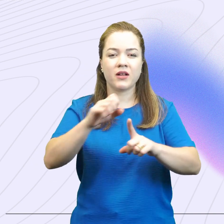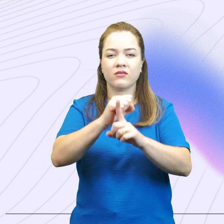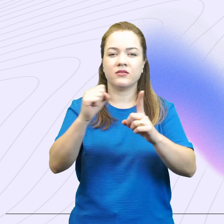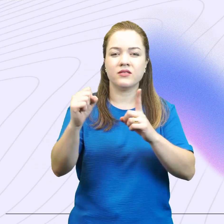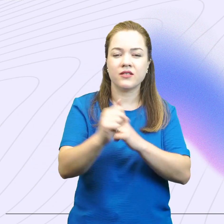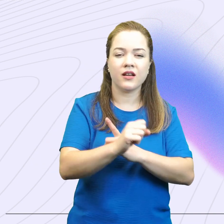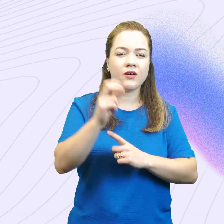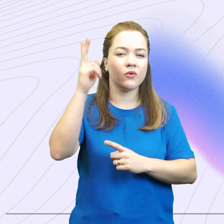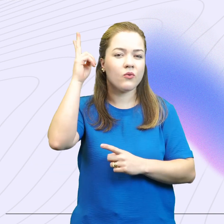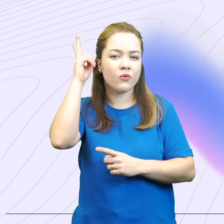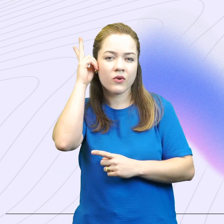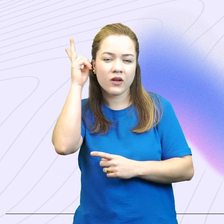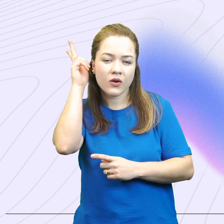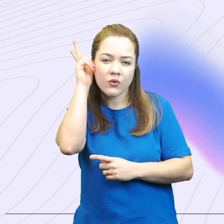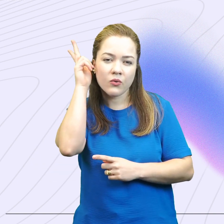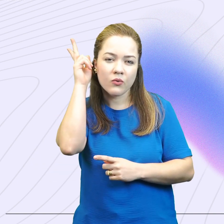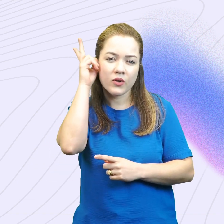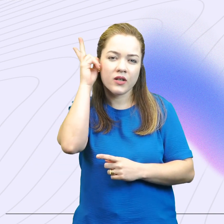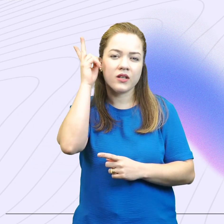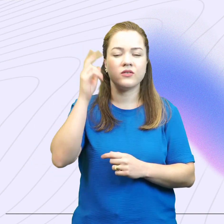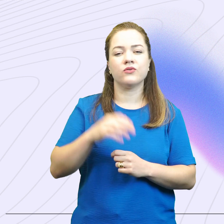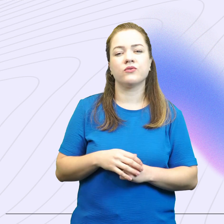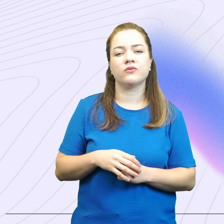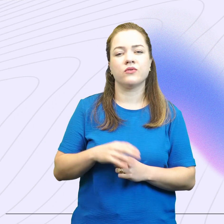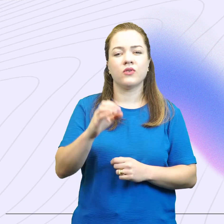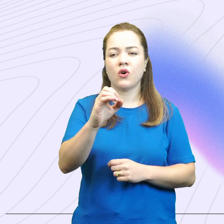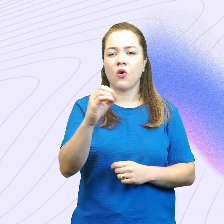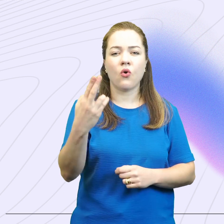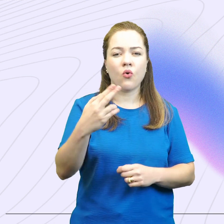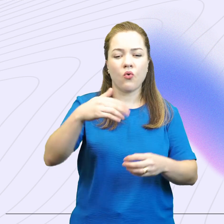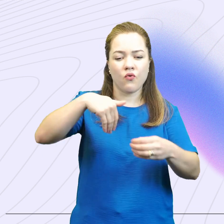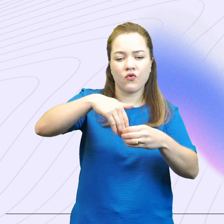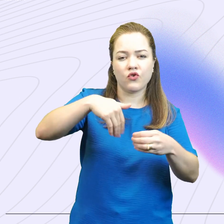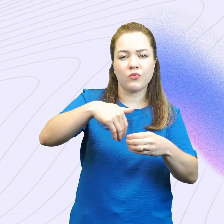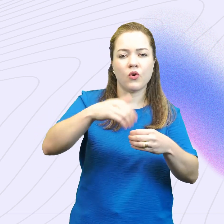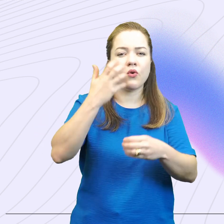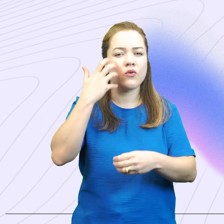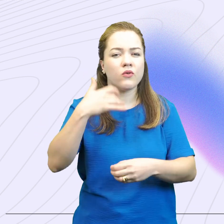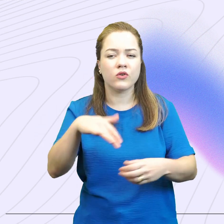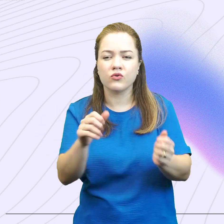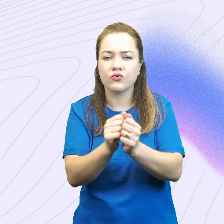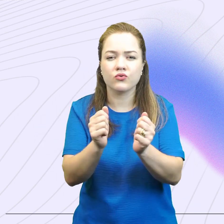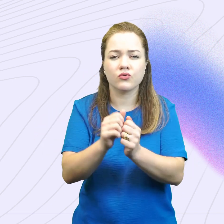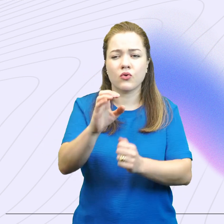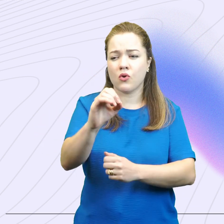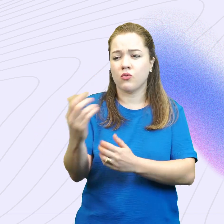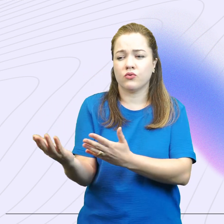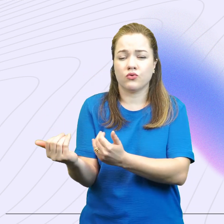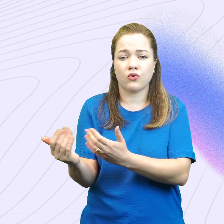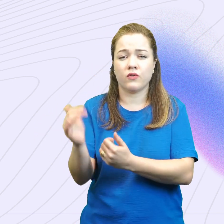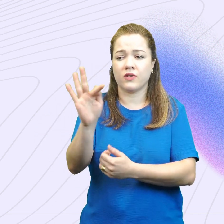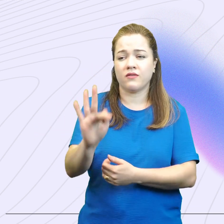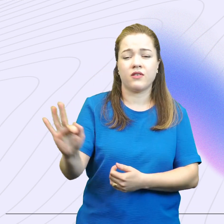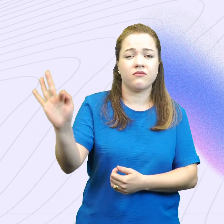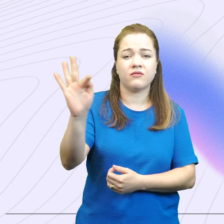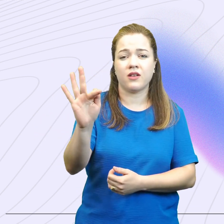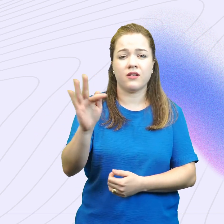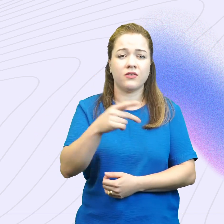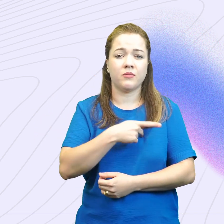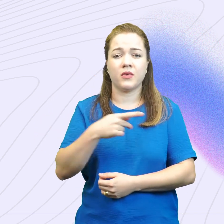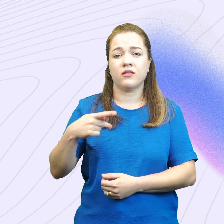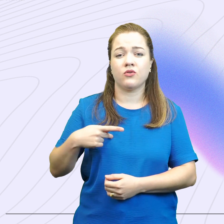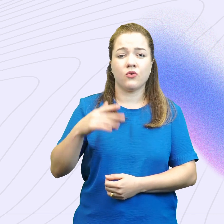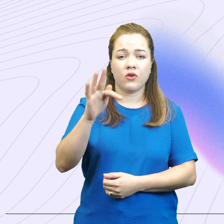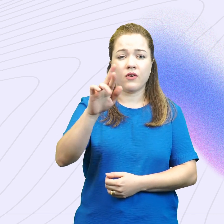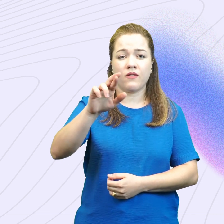aldeia com o pastor Eli, no futebol com as crianças com o Gilban, ou quem sabe nos jovens universitários com o pastor Francisco